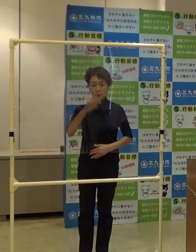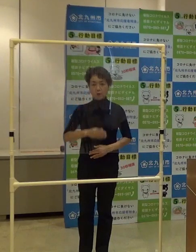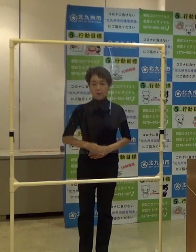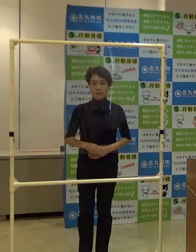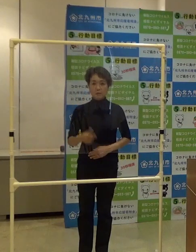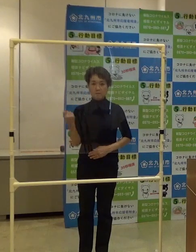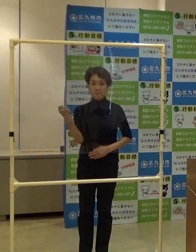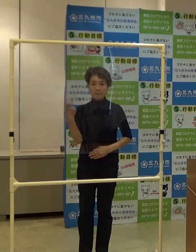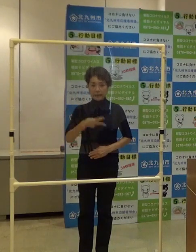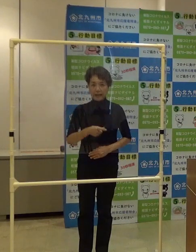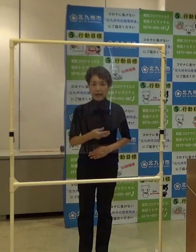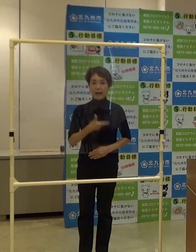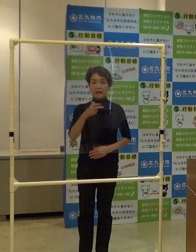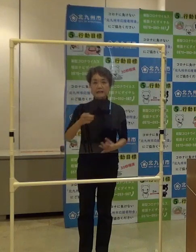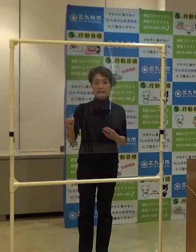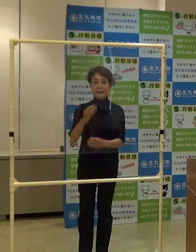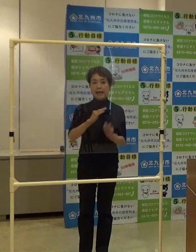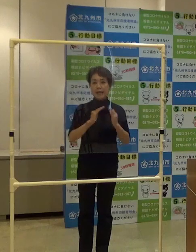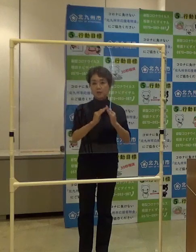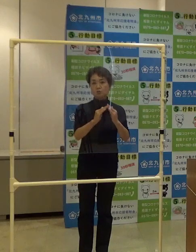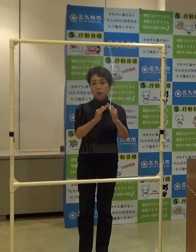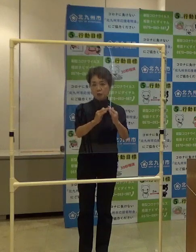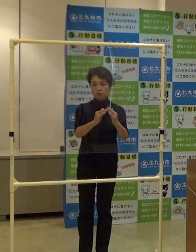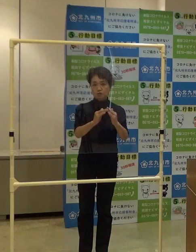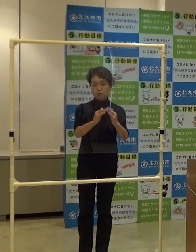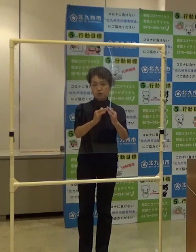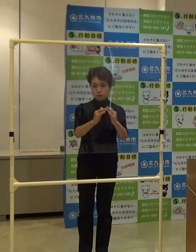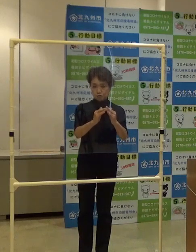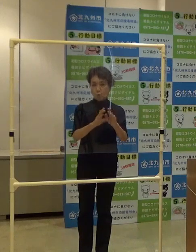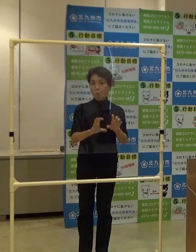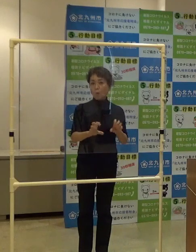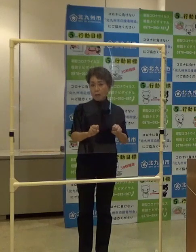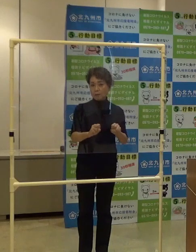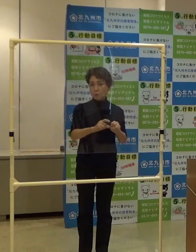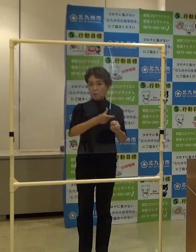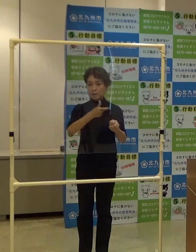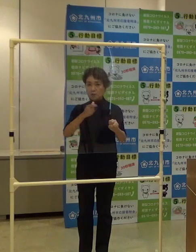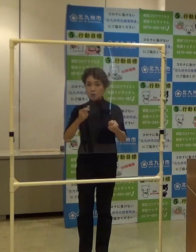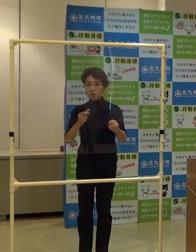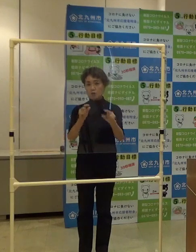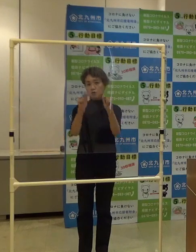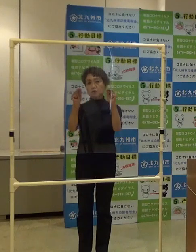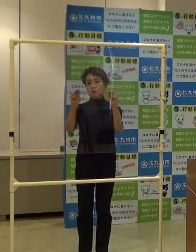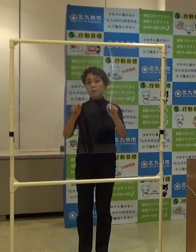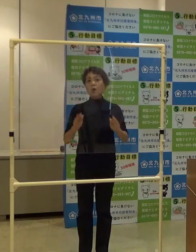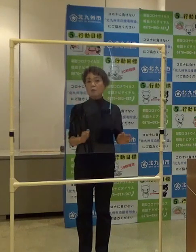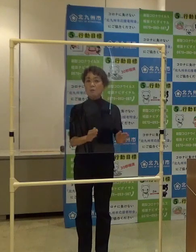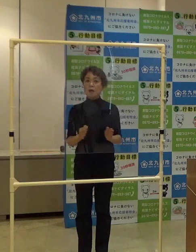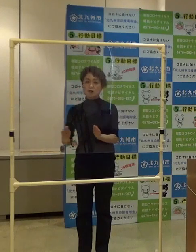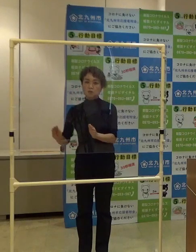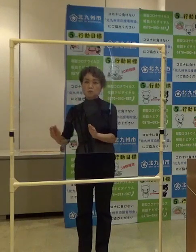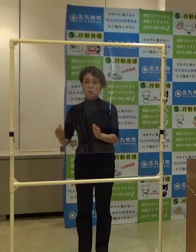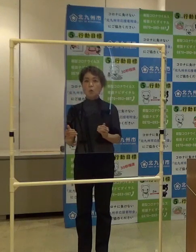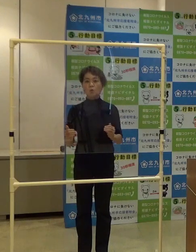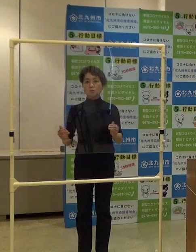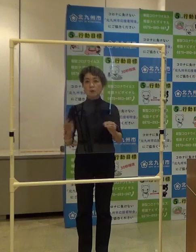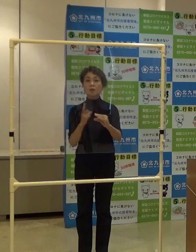また市営住宅の場所の確保についても今準備を進めております